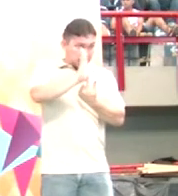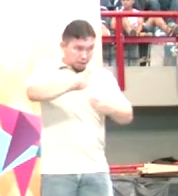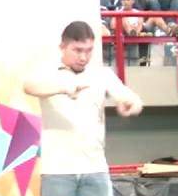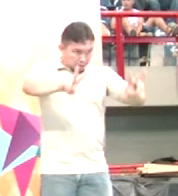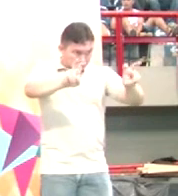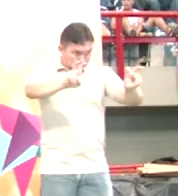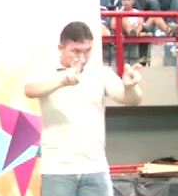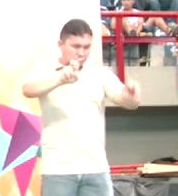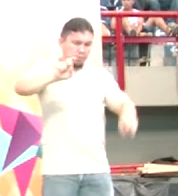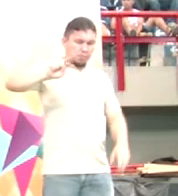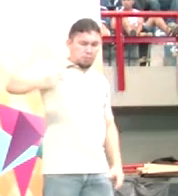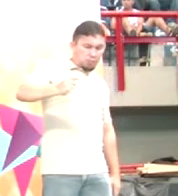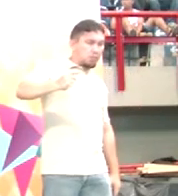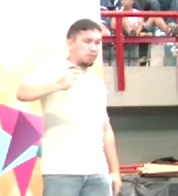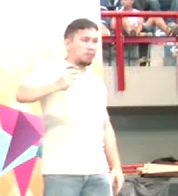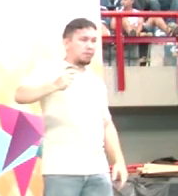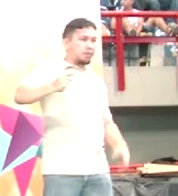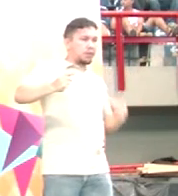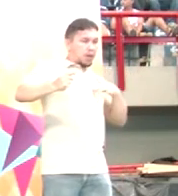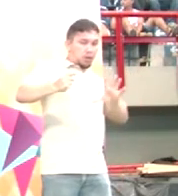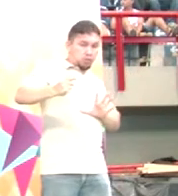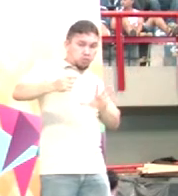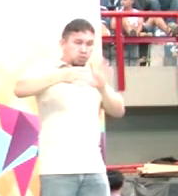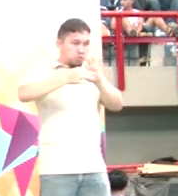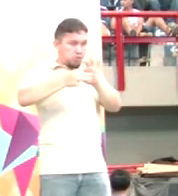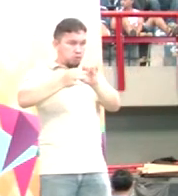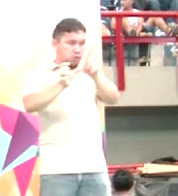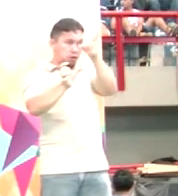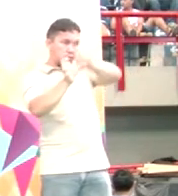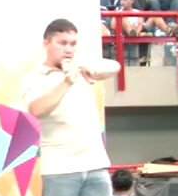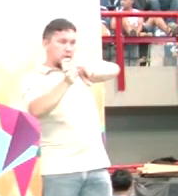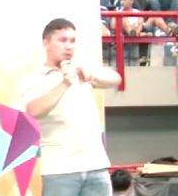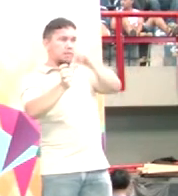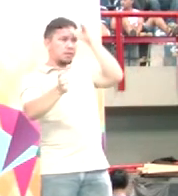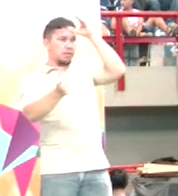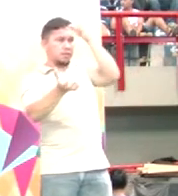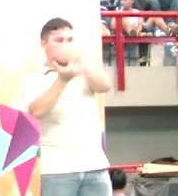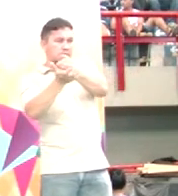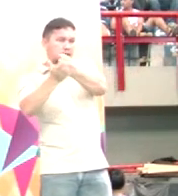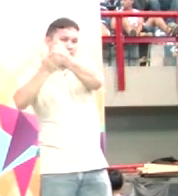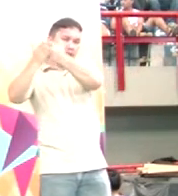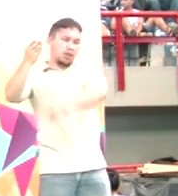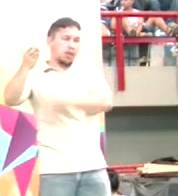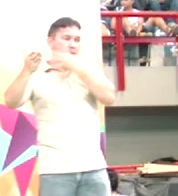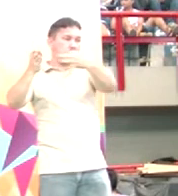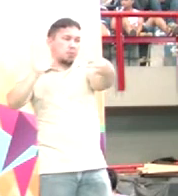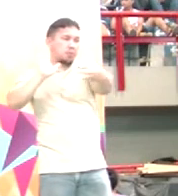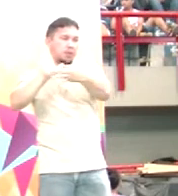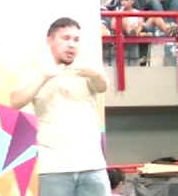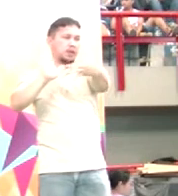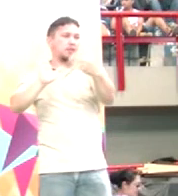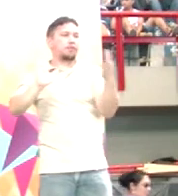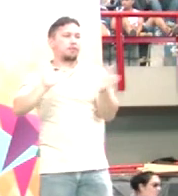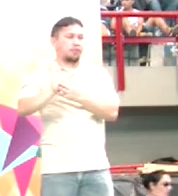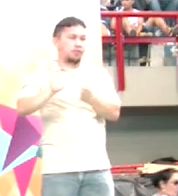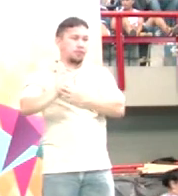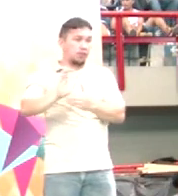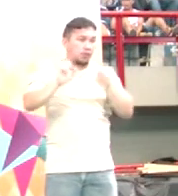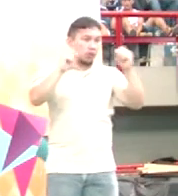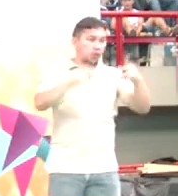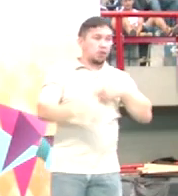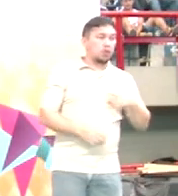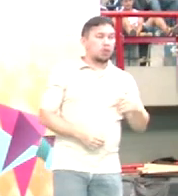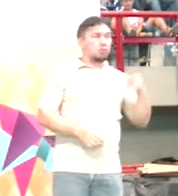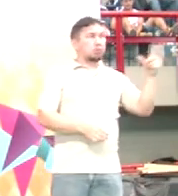tema, ponto. Usa um conector, aí a tese, a sua opinião. Repetindo, todos